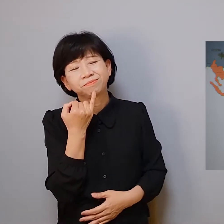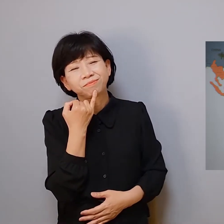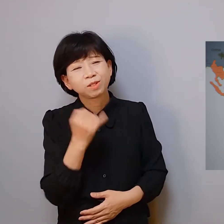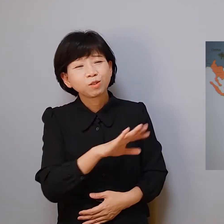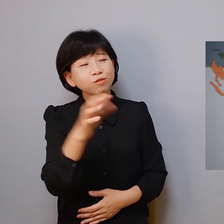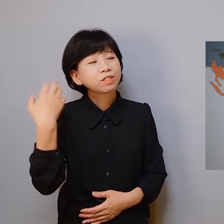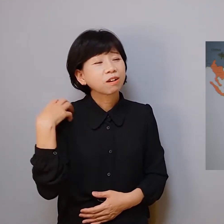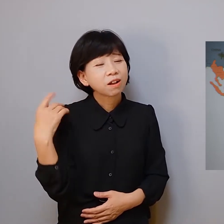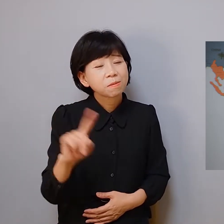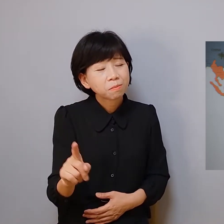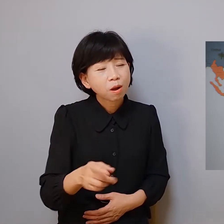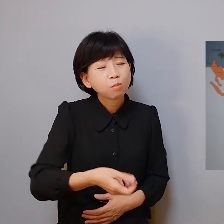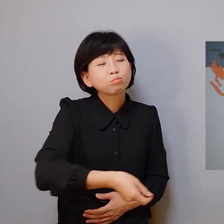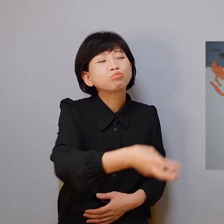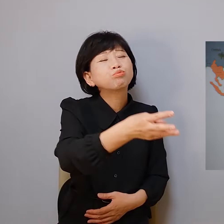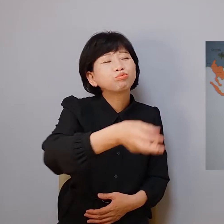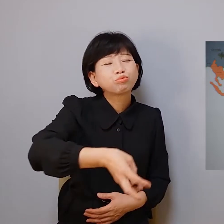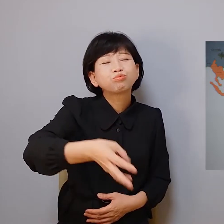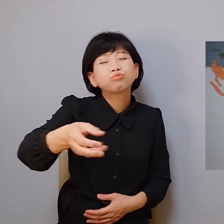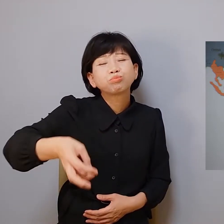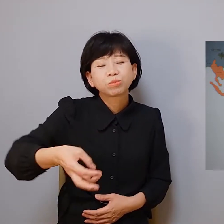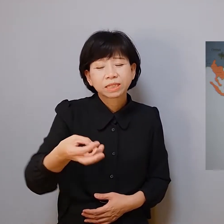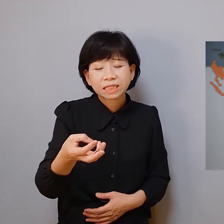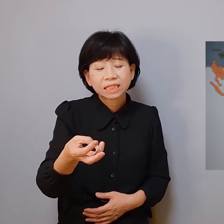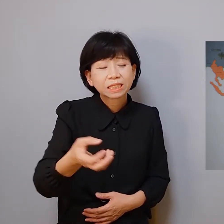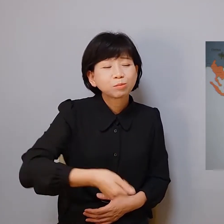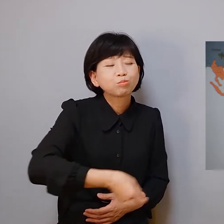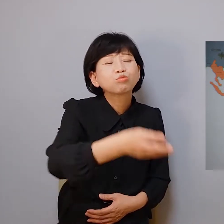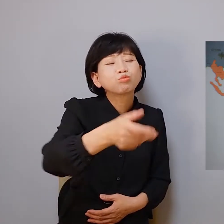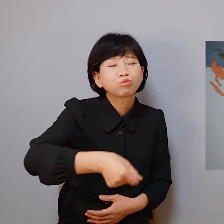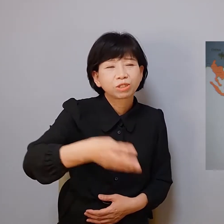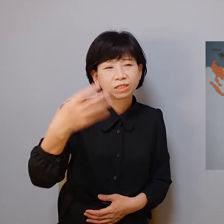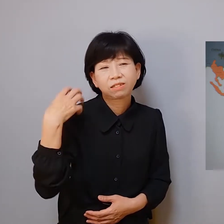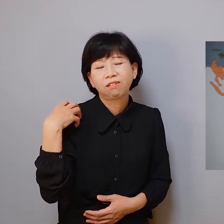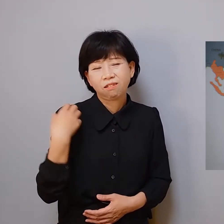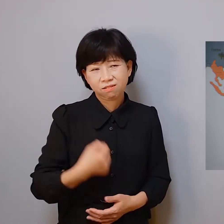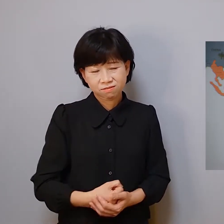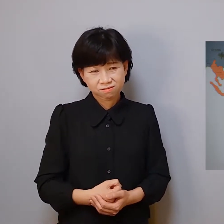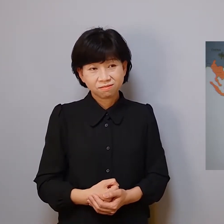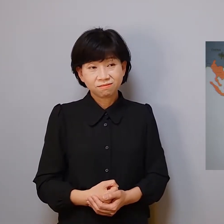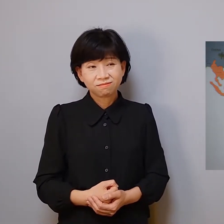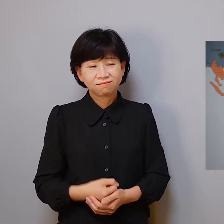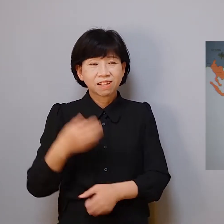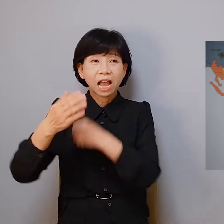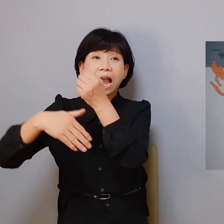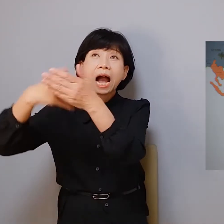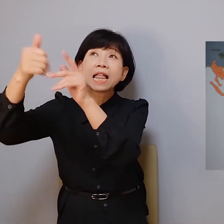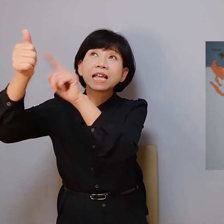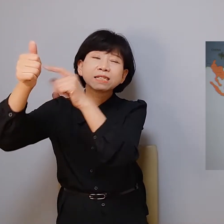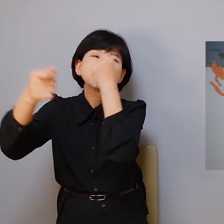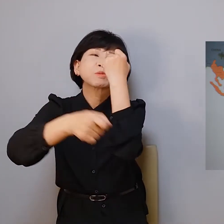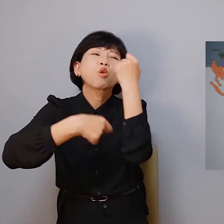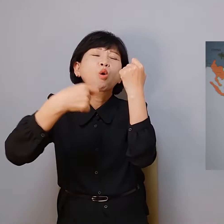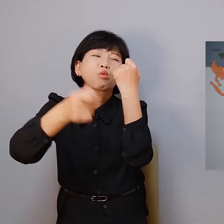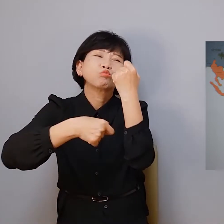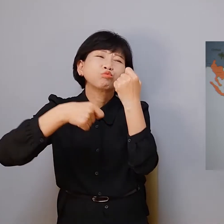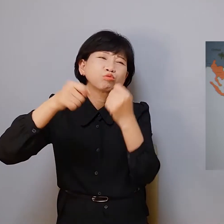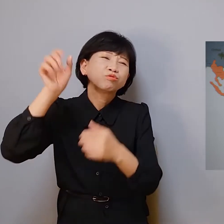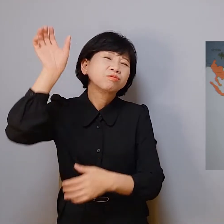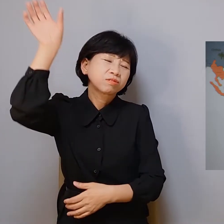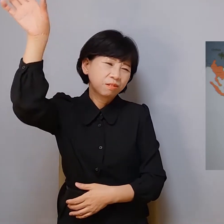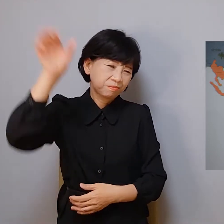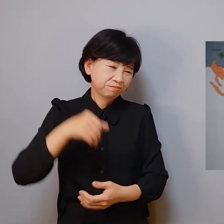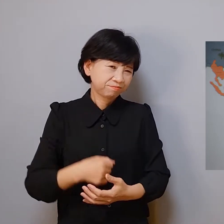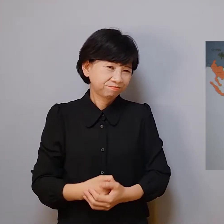하면 됩니다. 그러면 하나님께서 때가 되면 거두실 줄 믿습니다. 그래서 이 과정을 그대로 우리가 지금